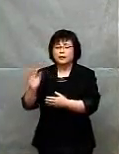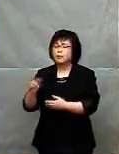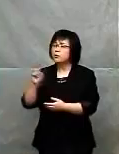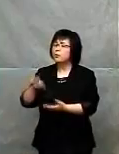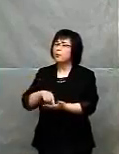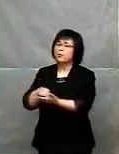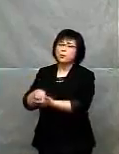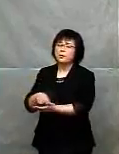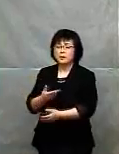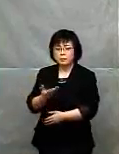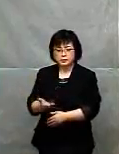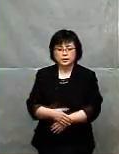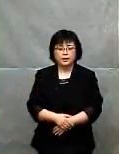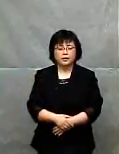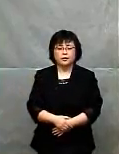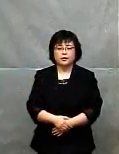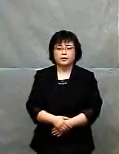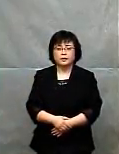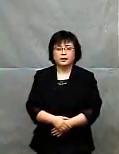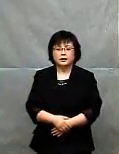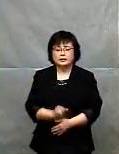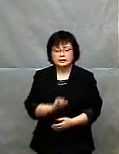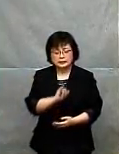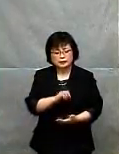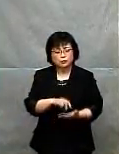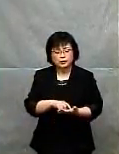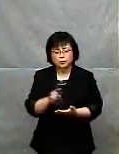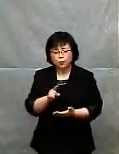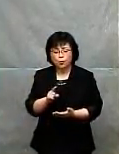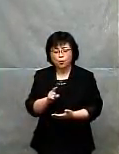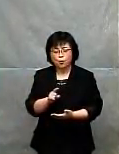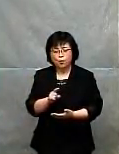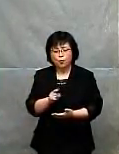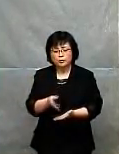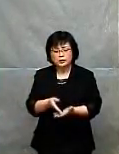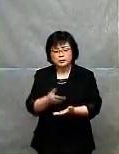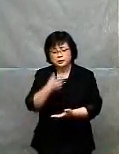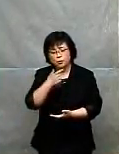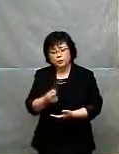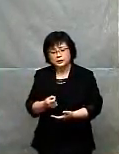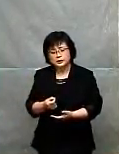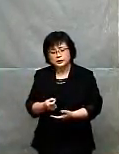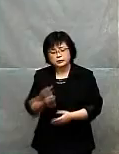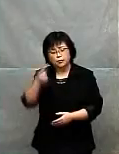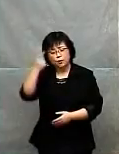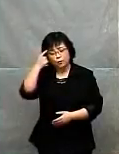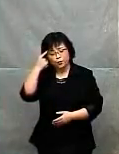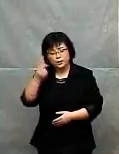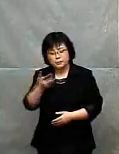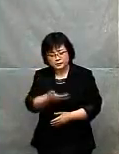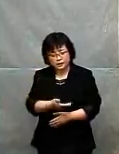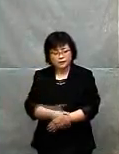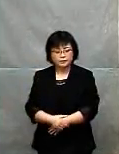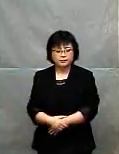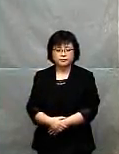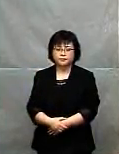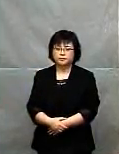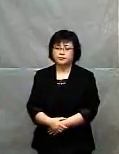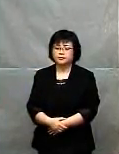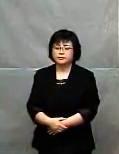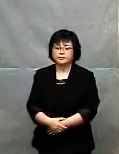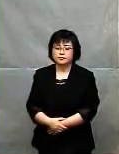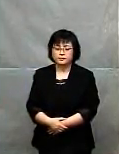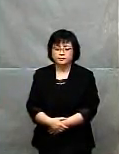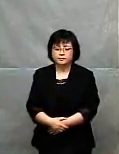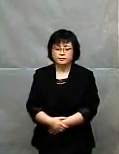めていかれるのかということですね。知事としてはその辺をどういうふうに説明してほしいというふうにお考えになるのかということですね。